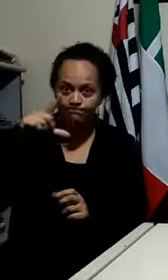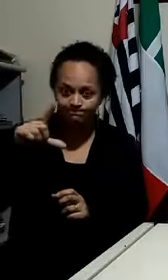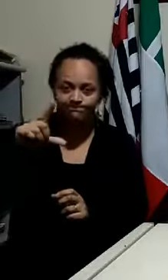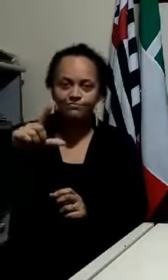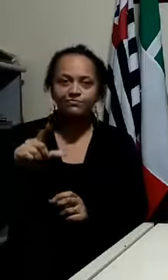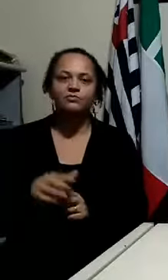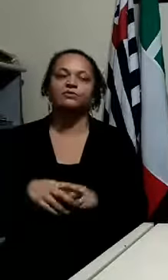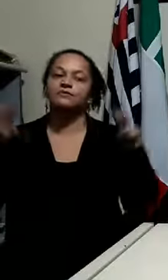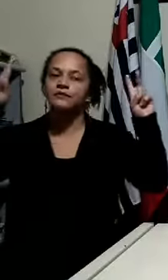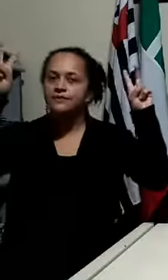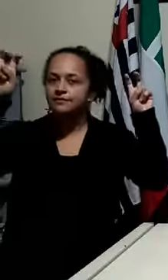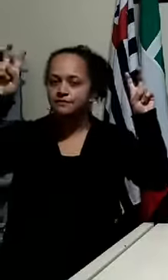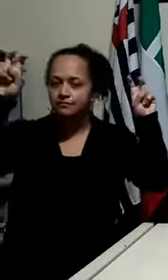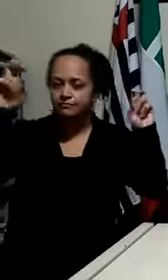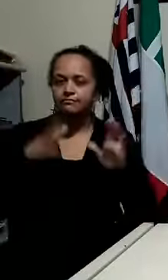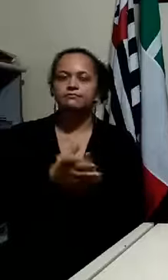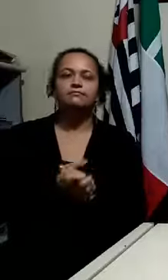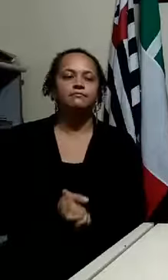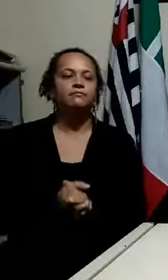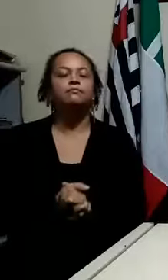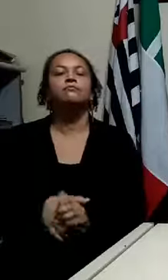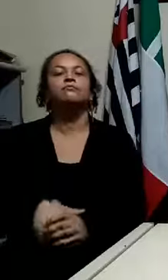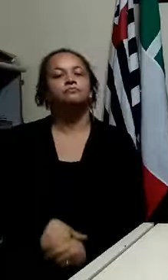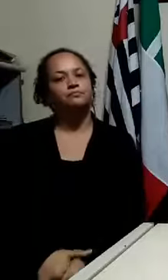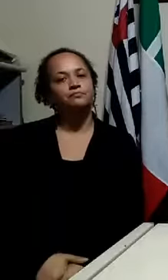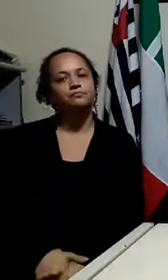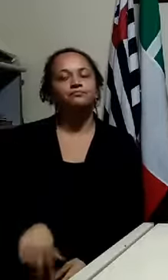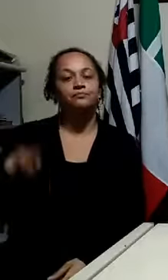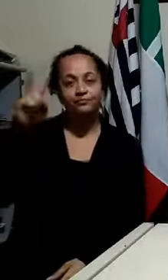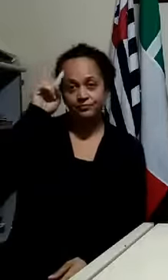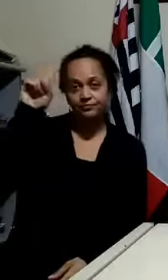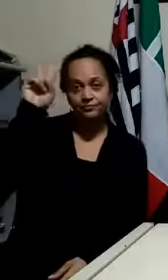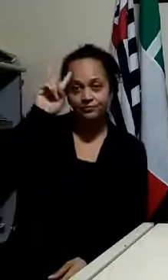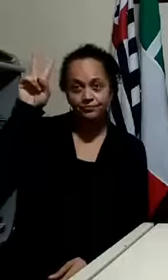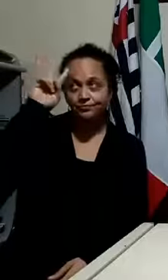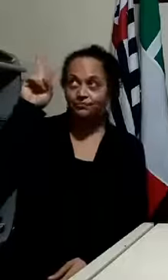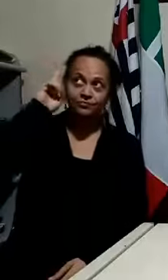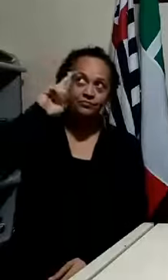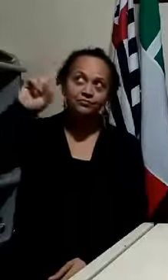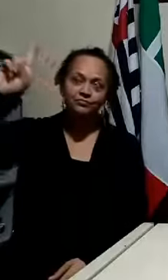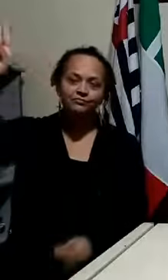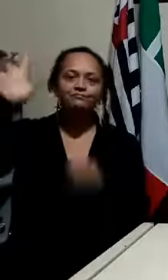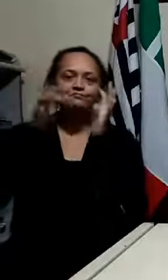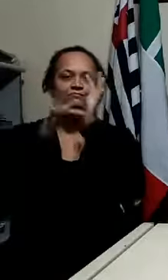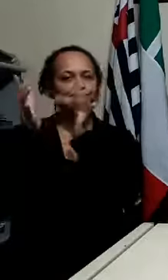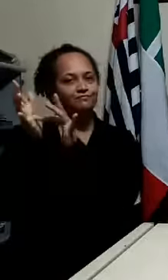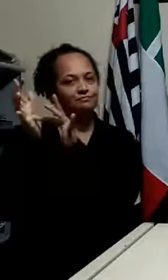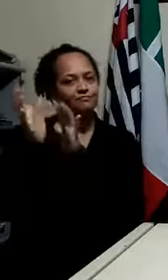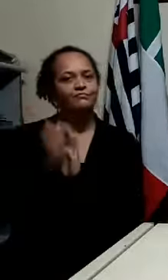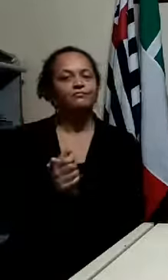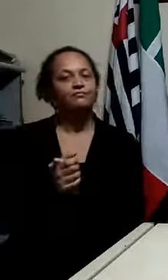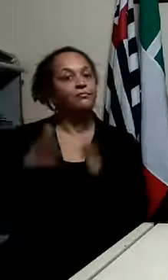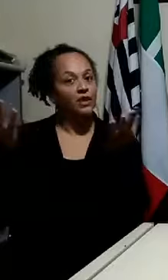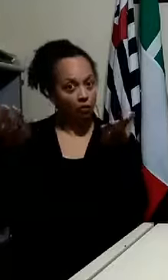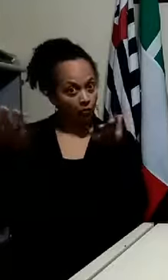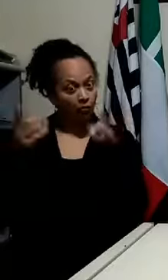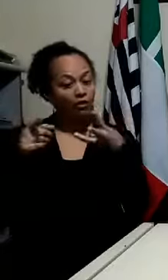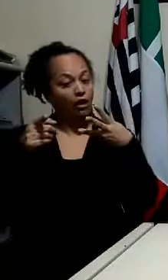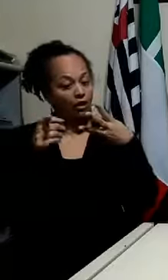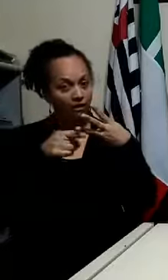nós vamos estar ministrando nas próximas lives, Parábolas do Senhor Jesus. E hoje é a